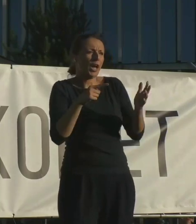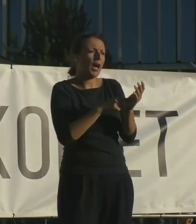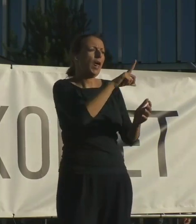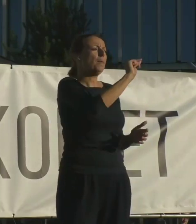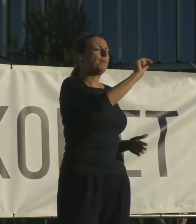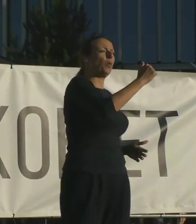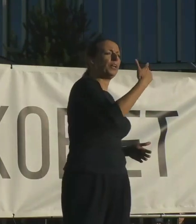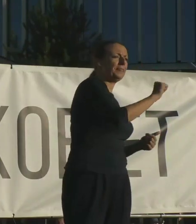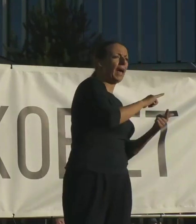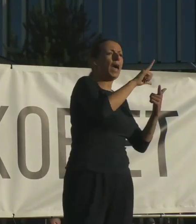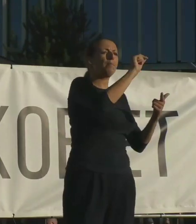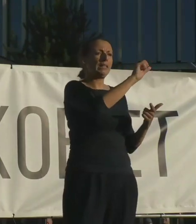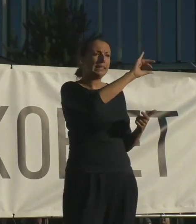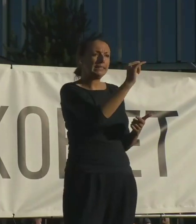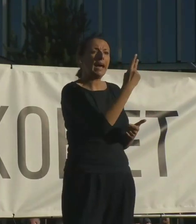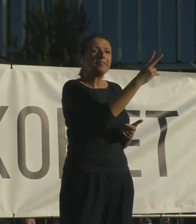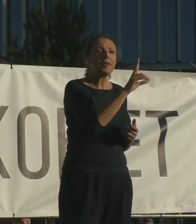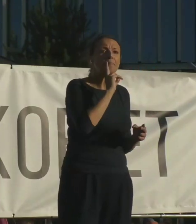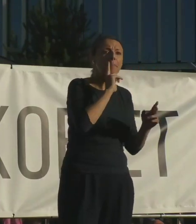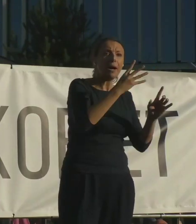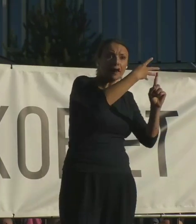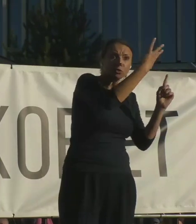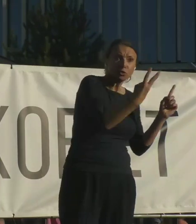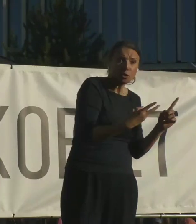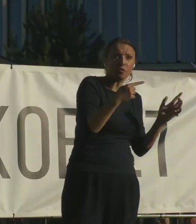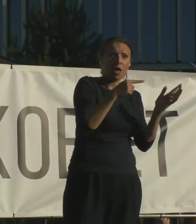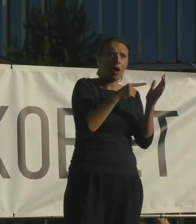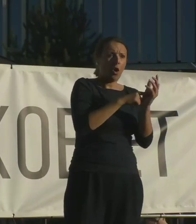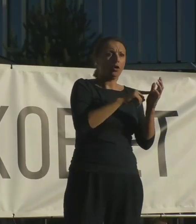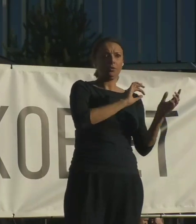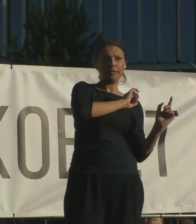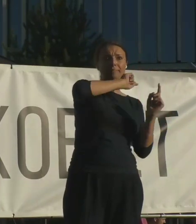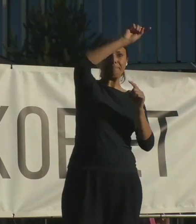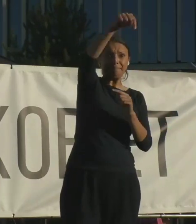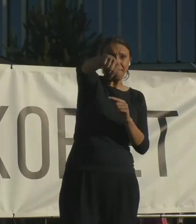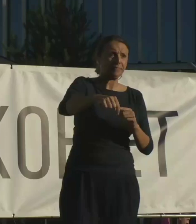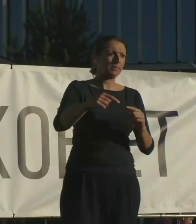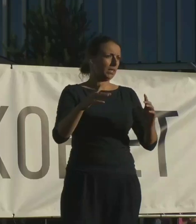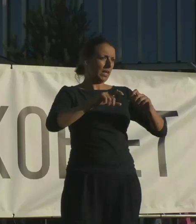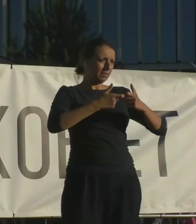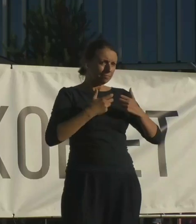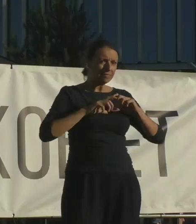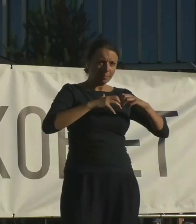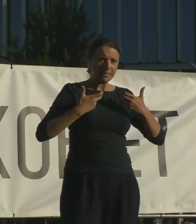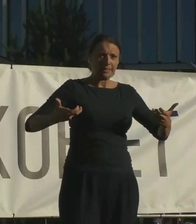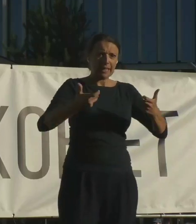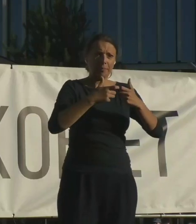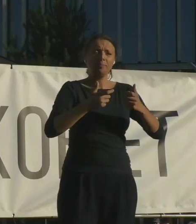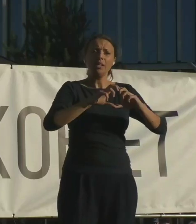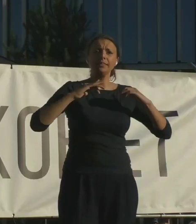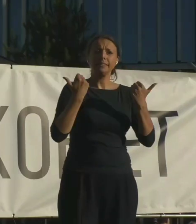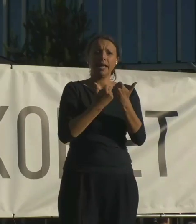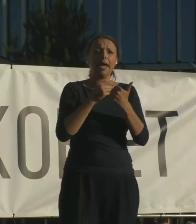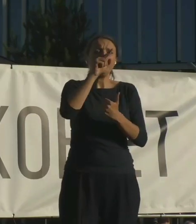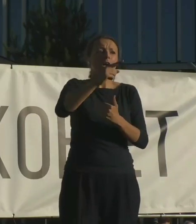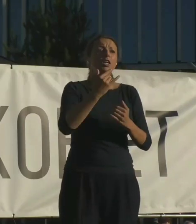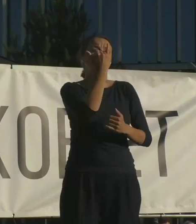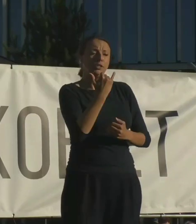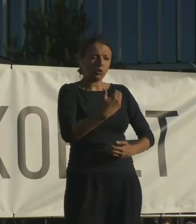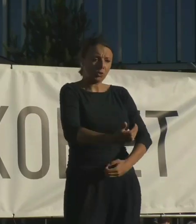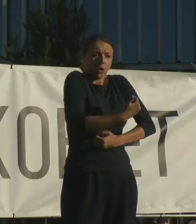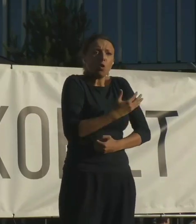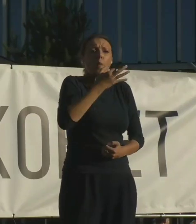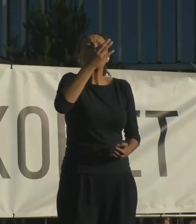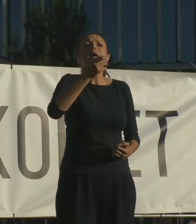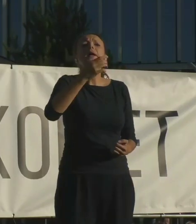dwie tęczowe mamy, które poszły do Sejmu z dzieckiem na ręku i pytały się posła Sawickiego,